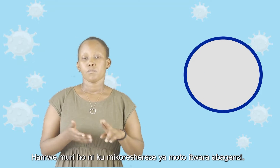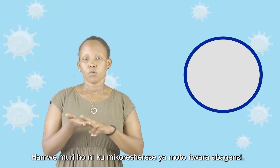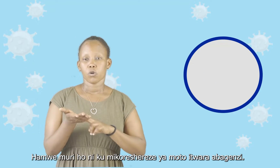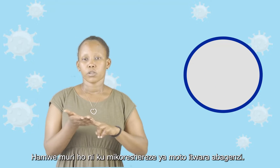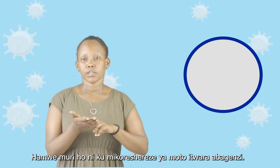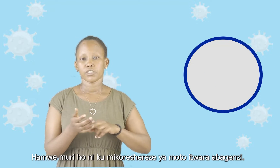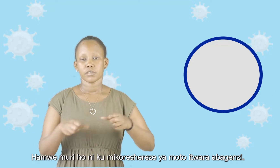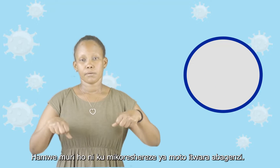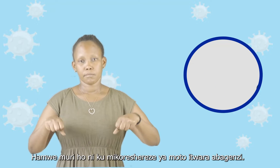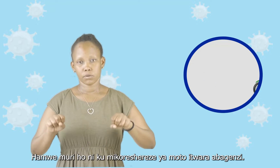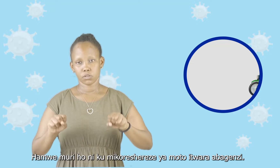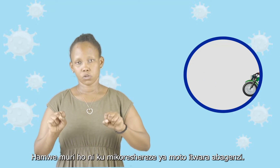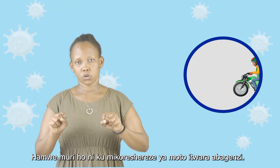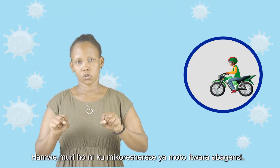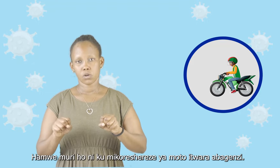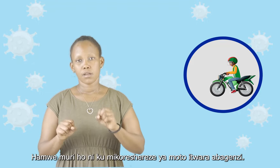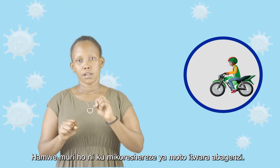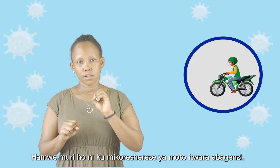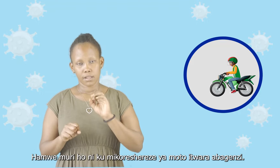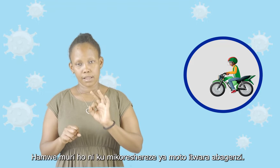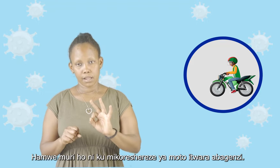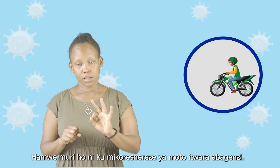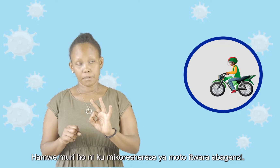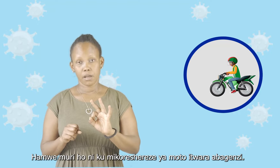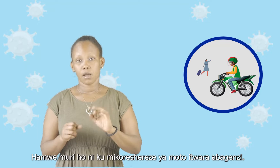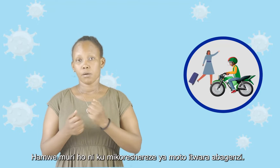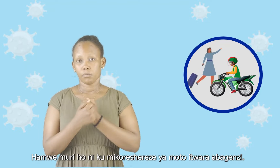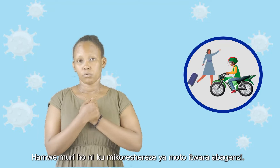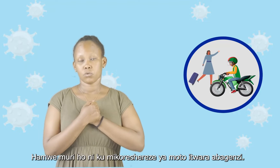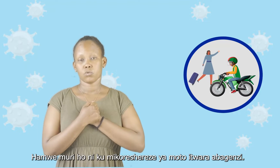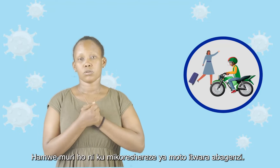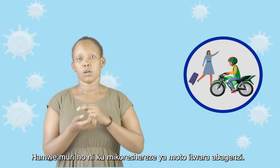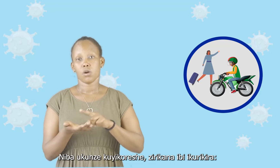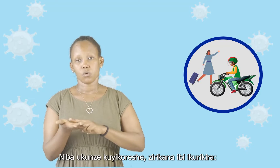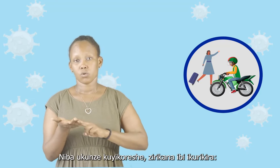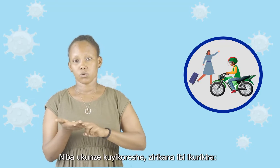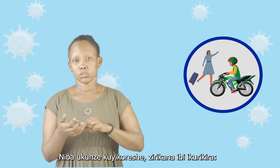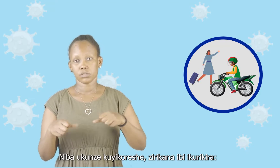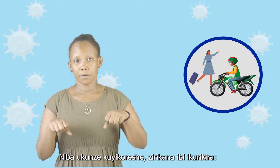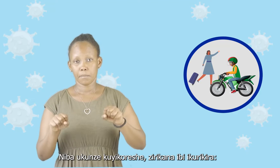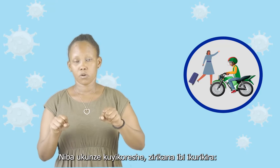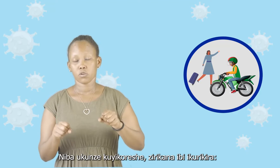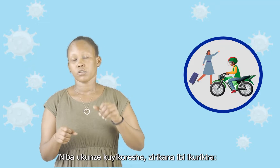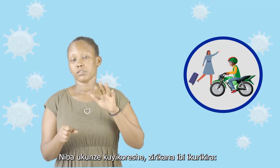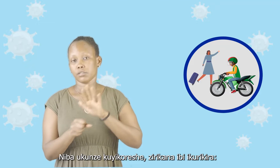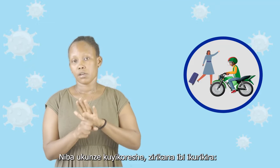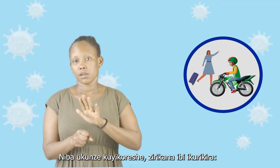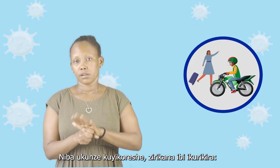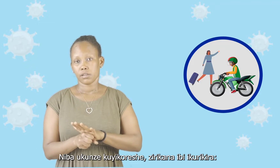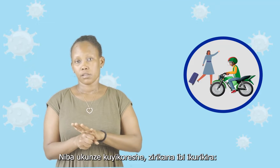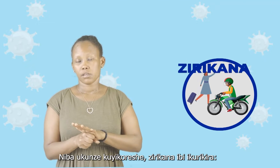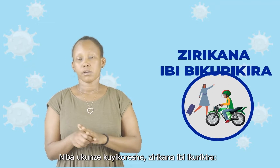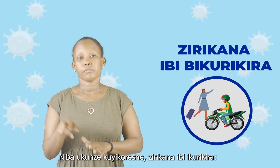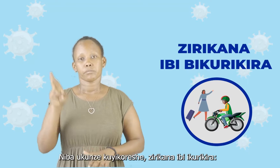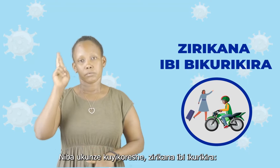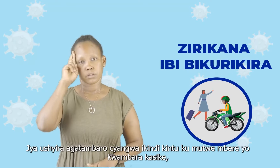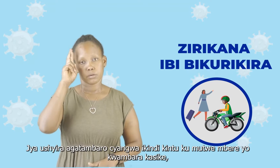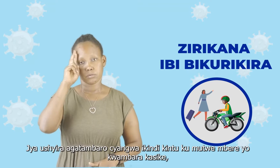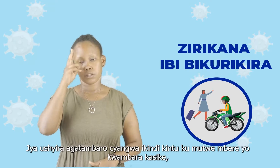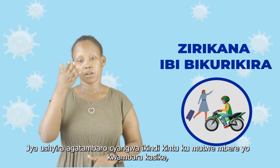Hamwe muri ho ni ku mikoreshereze ya moto itwara abagenzi. Niba ukunze kuyikoresha zirikana ibi bikurikira.